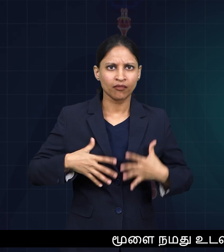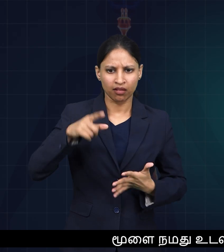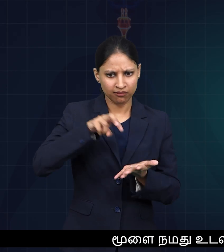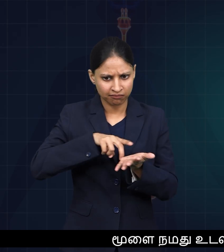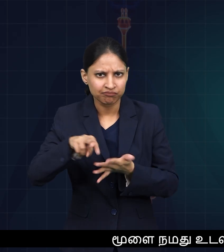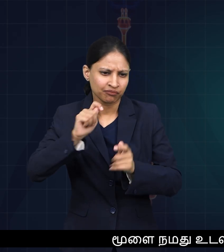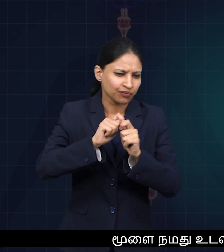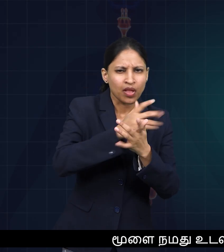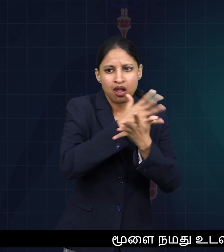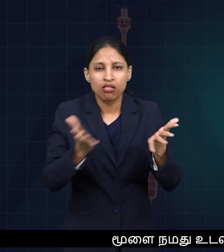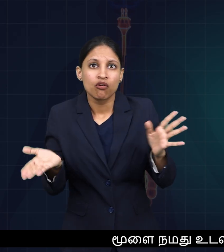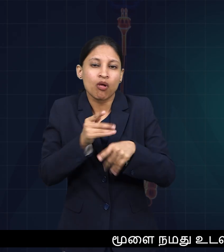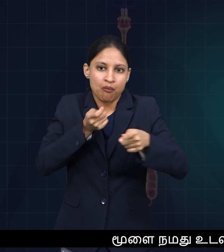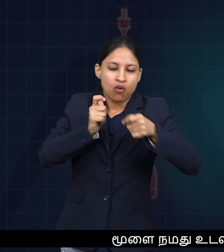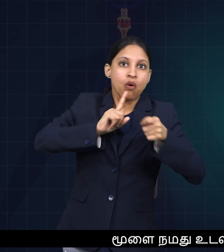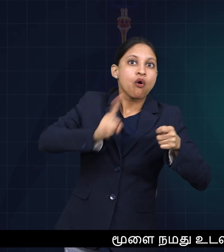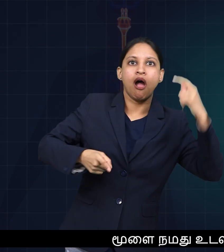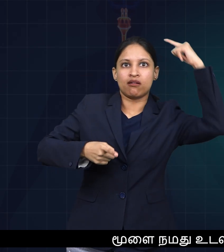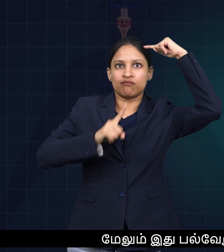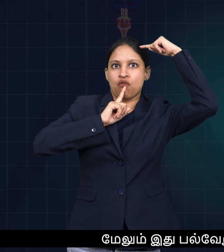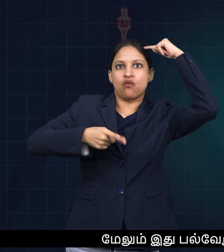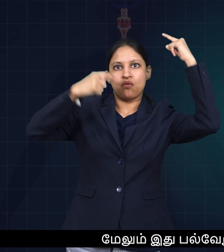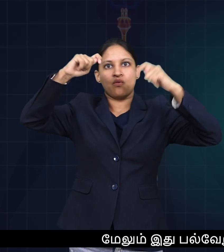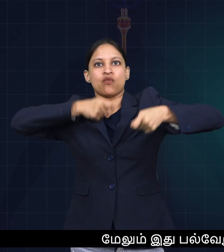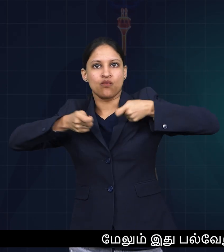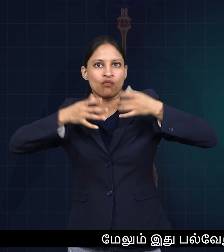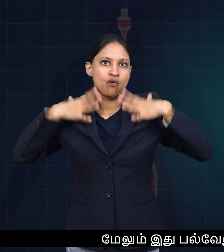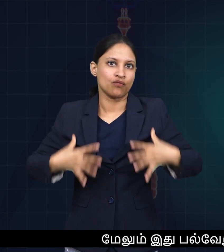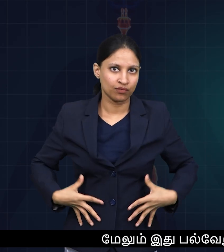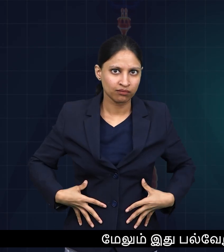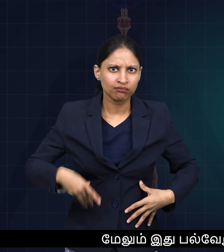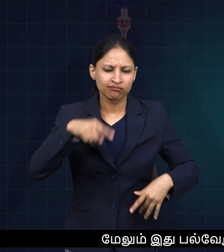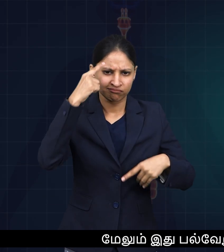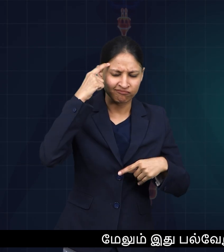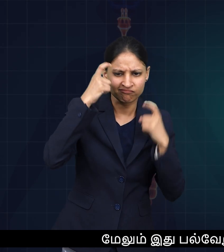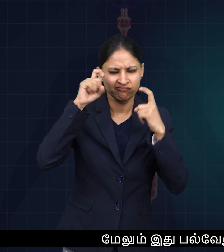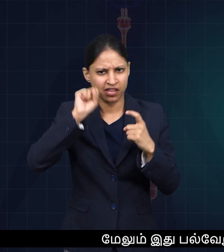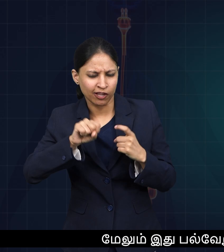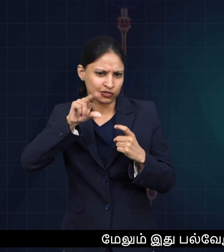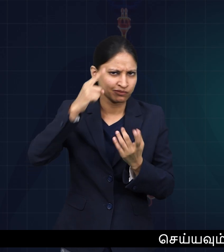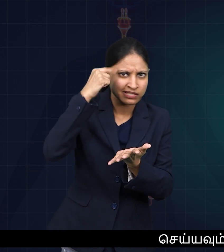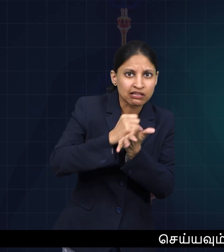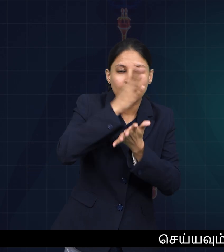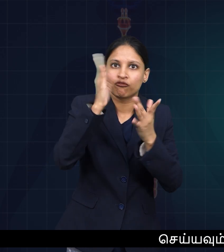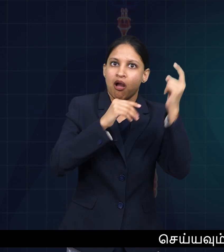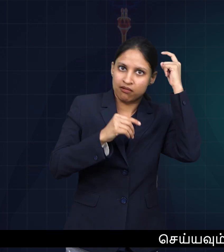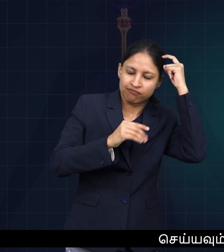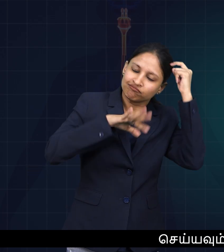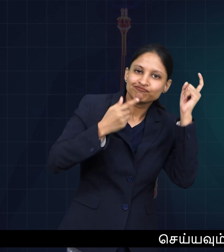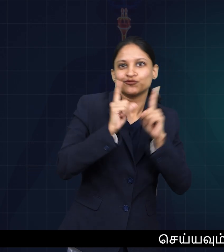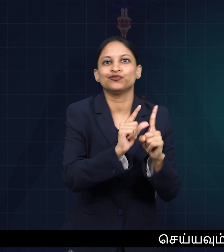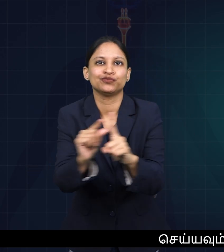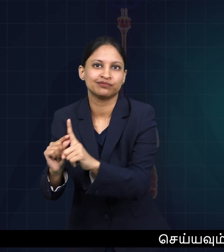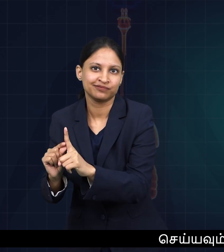மூளை நமது உடலின் கட்டளை மையமாகும். மேலும் இது பல்வேறு செயல்களை சிந்திக்கவும் செய்யவும்